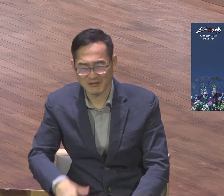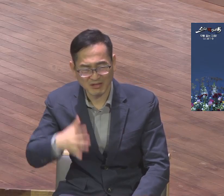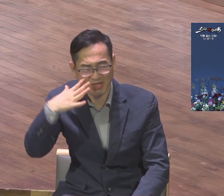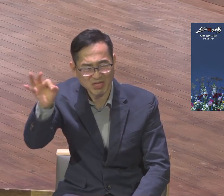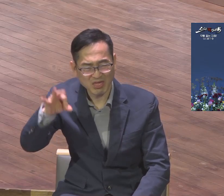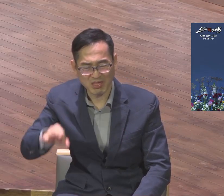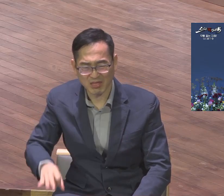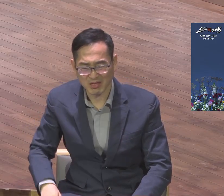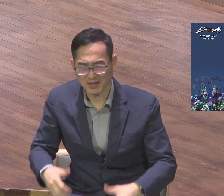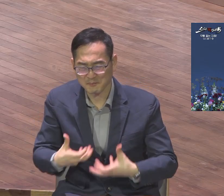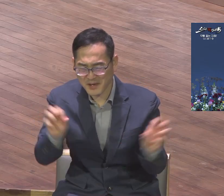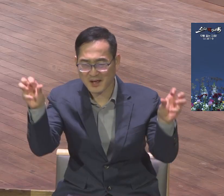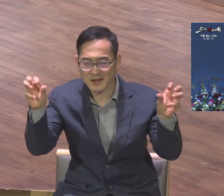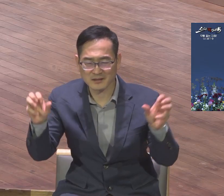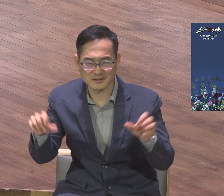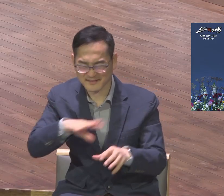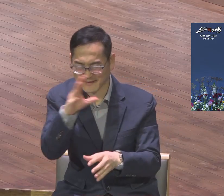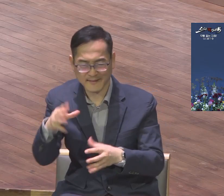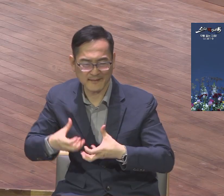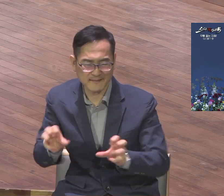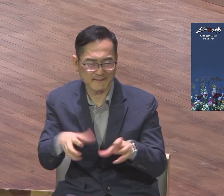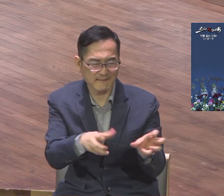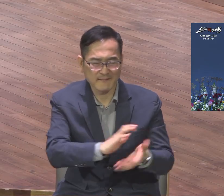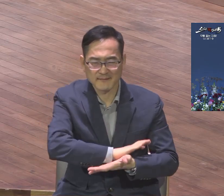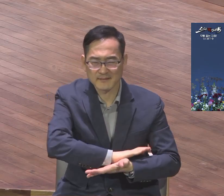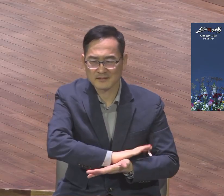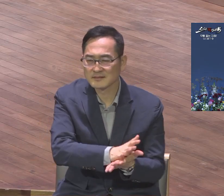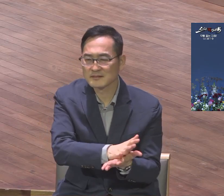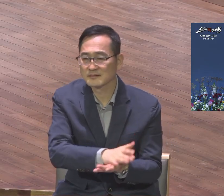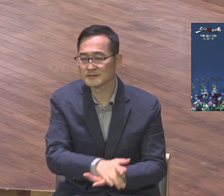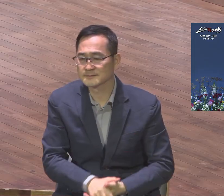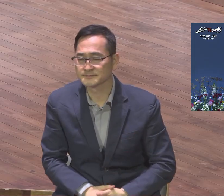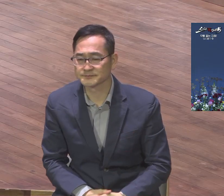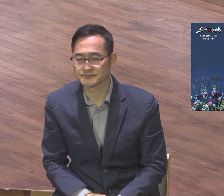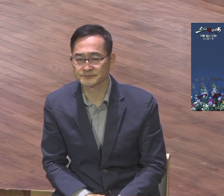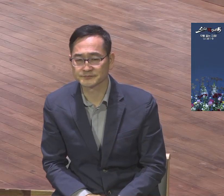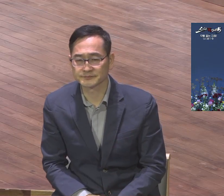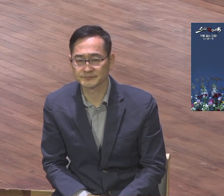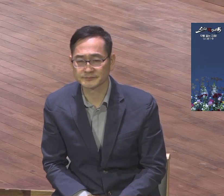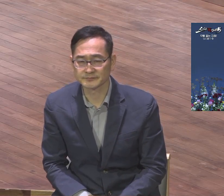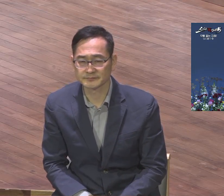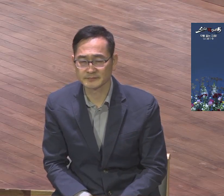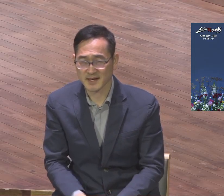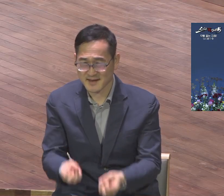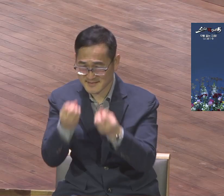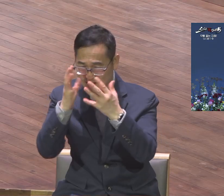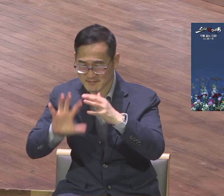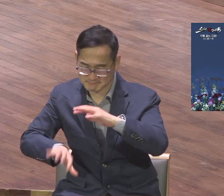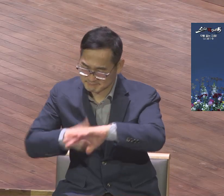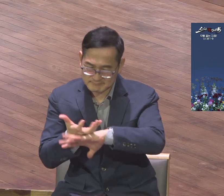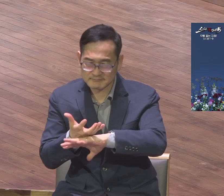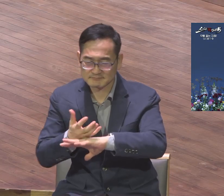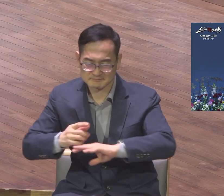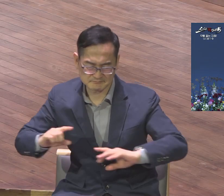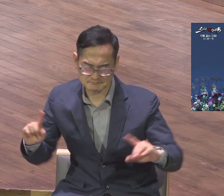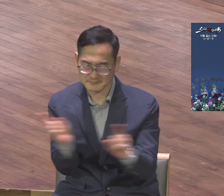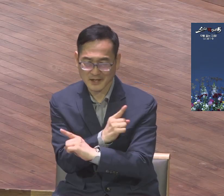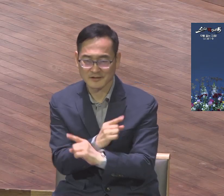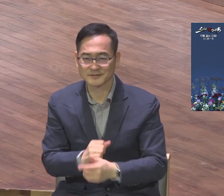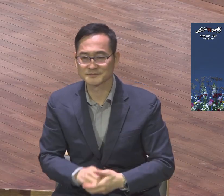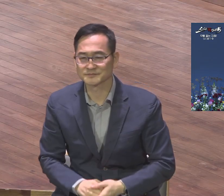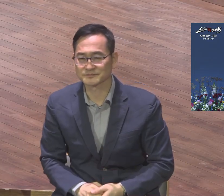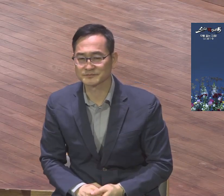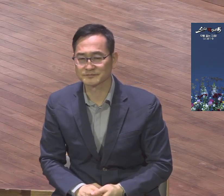대단하지요. 계획을 그렇게 일으켰다니까요. 이렇게 계획의 기치를 들었던 히스기야를